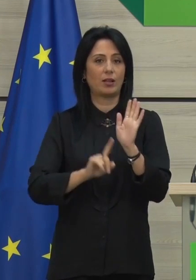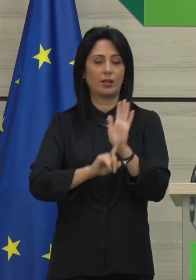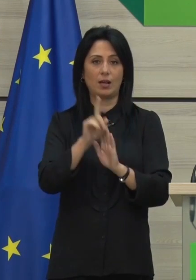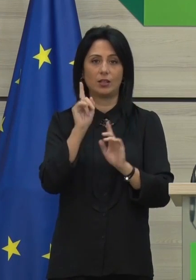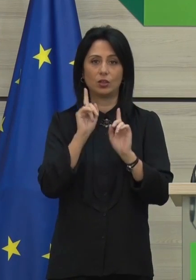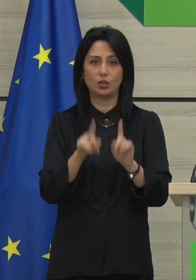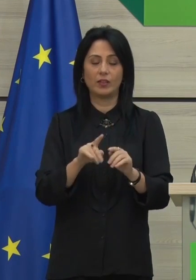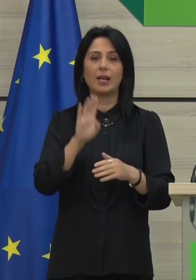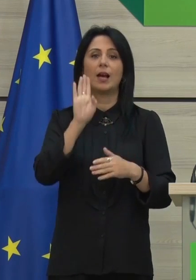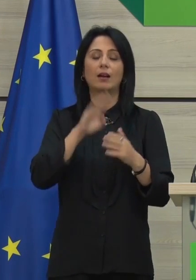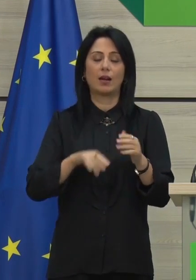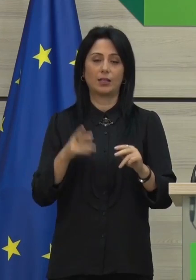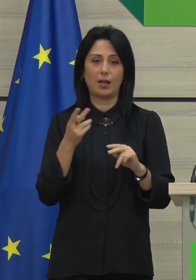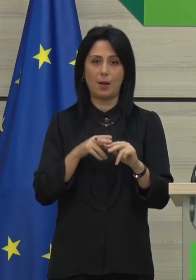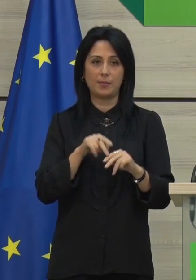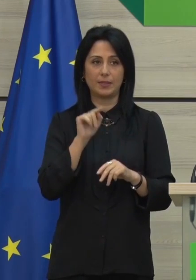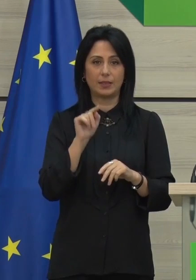საათზე. გარდა ამისა,